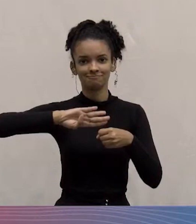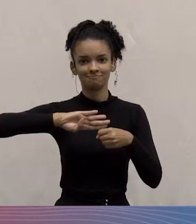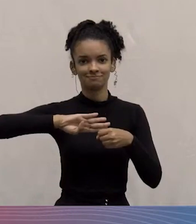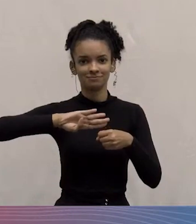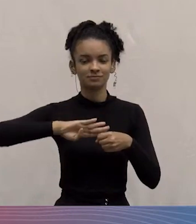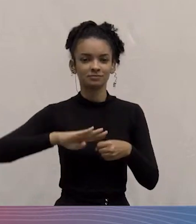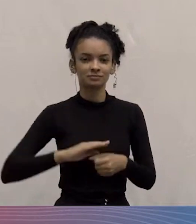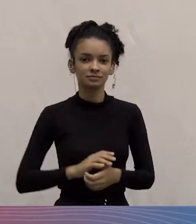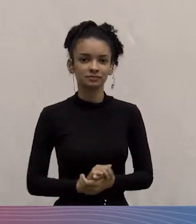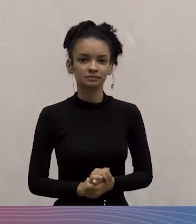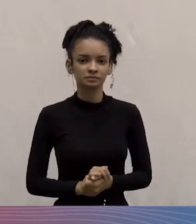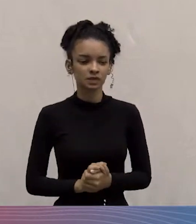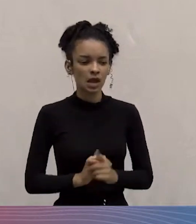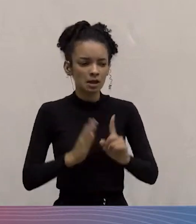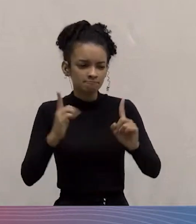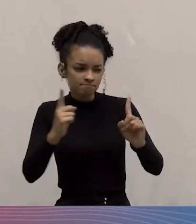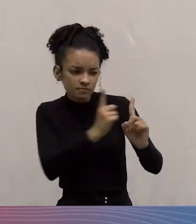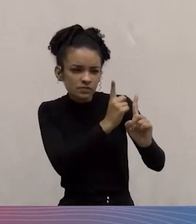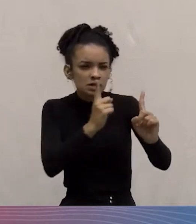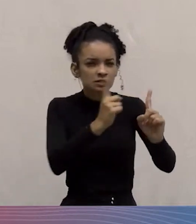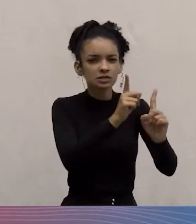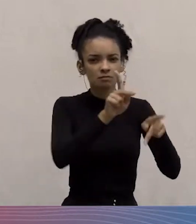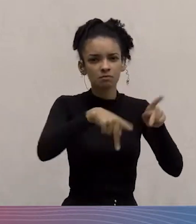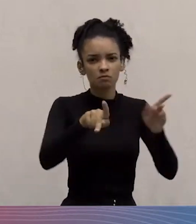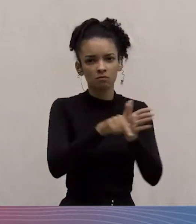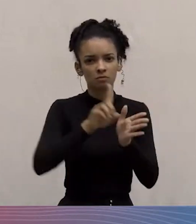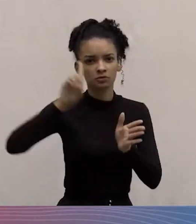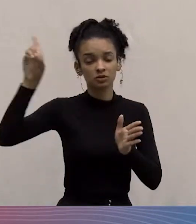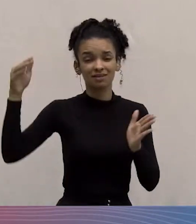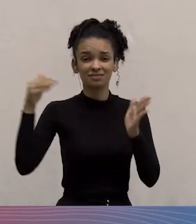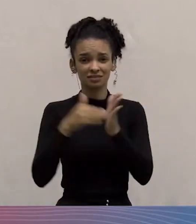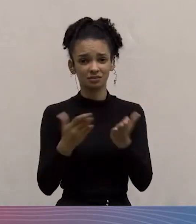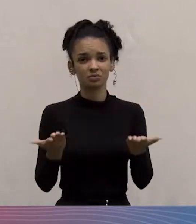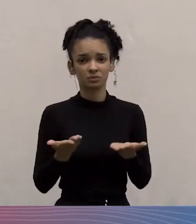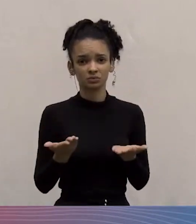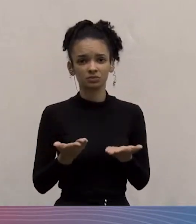persegue o povo de Deus até o dia de hoje.